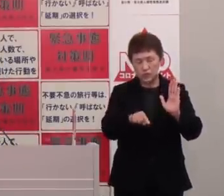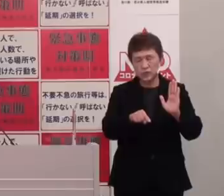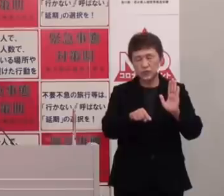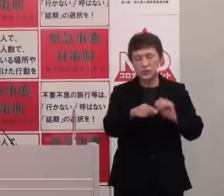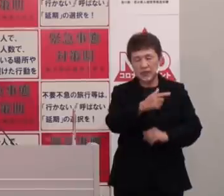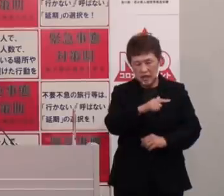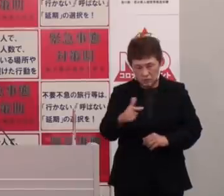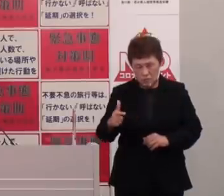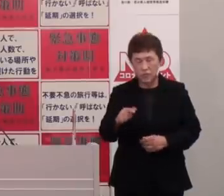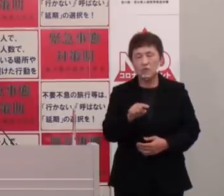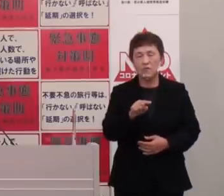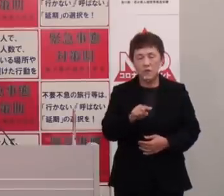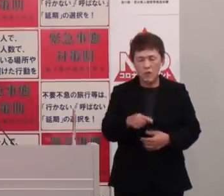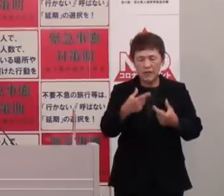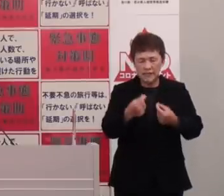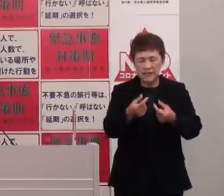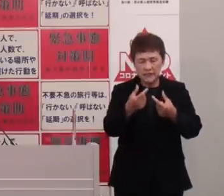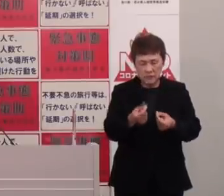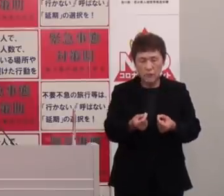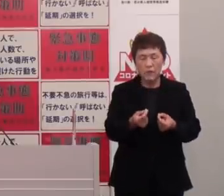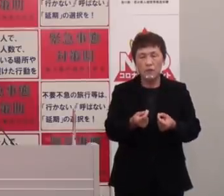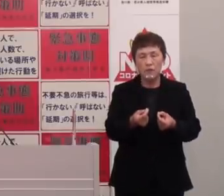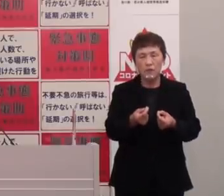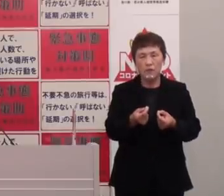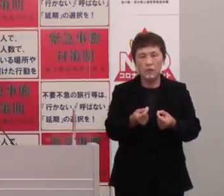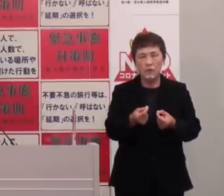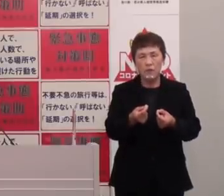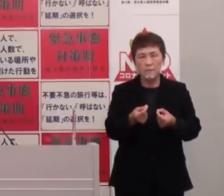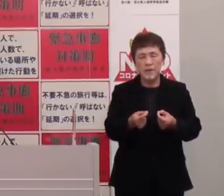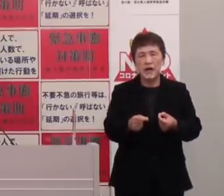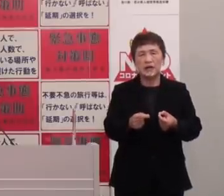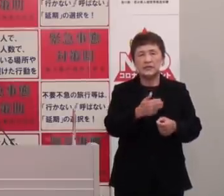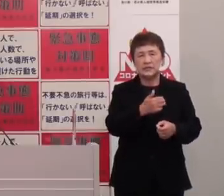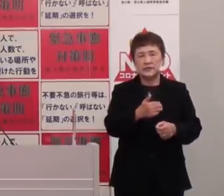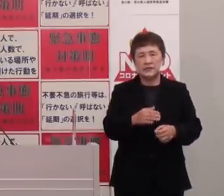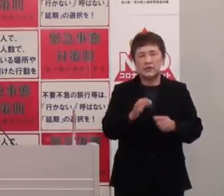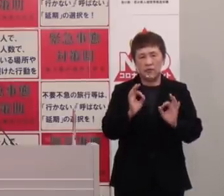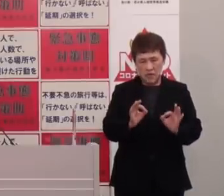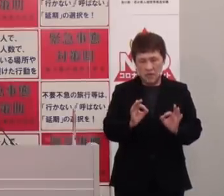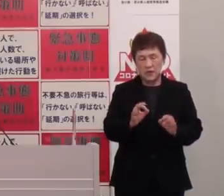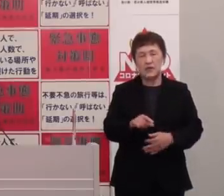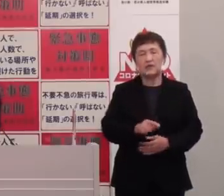て、きちんと満たすように、また